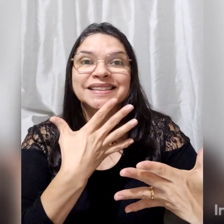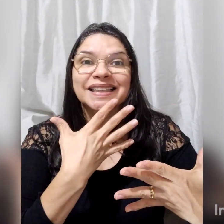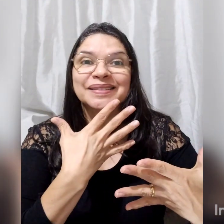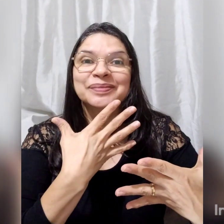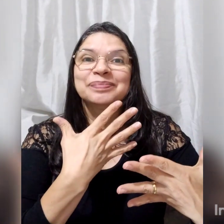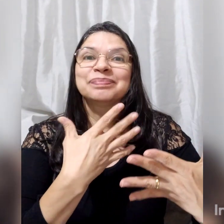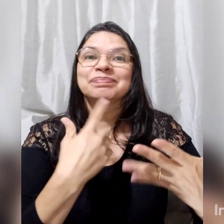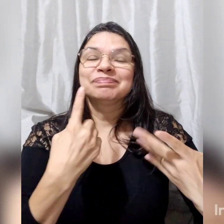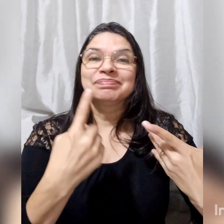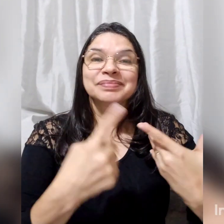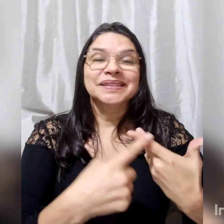bonança,